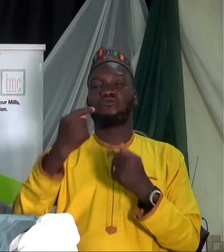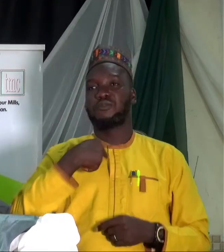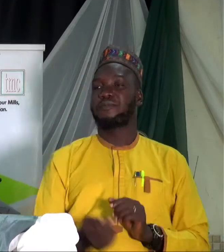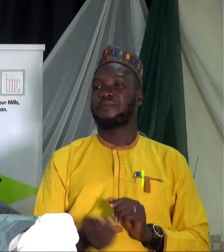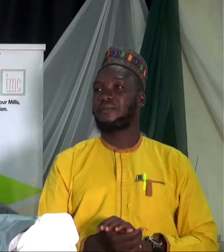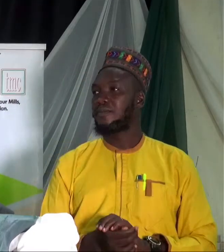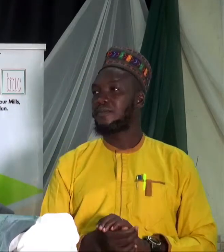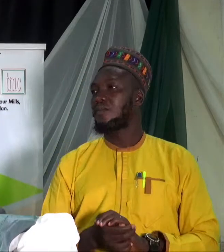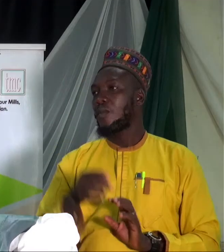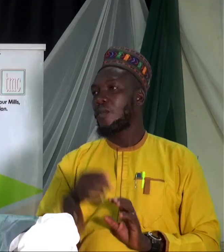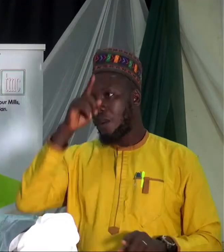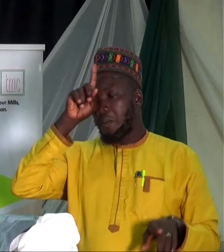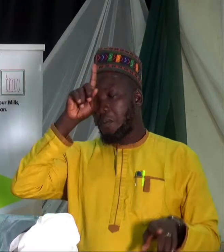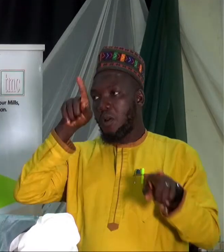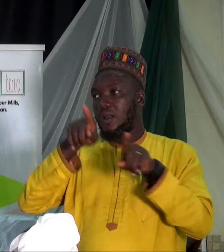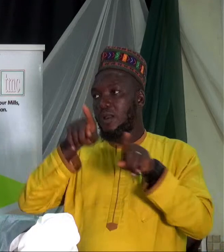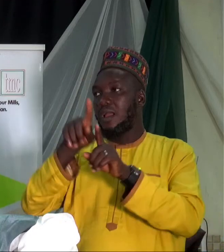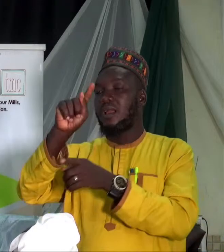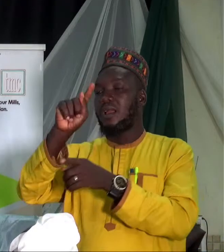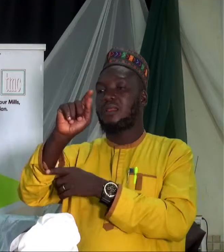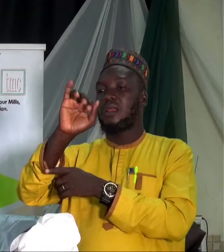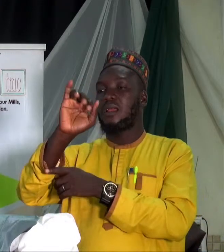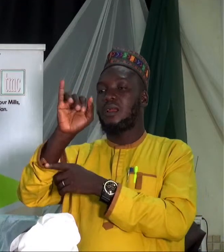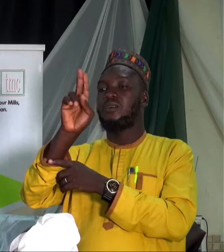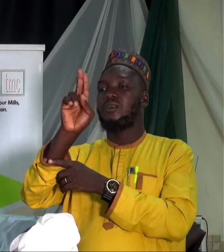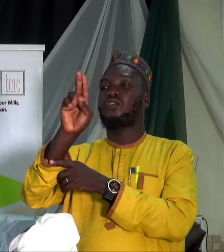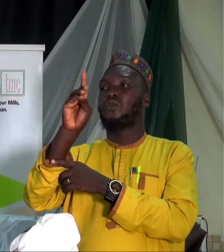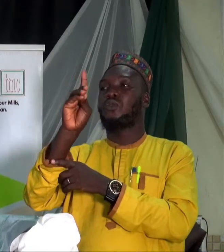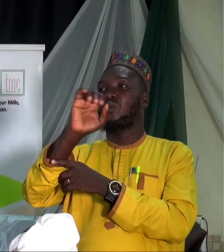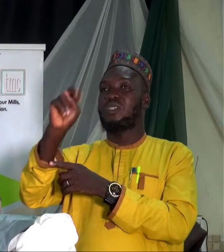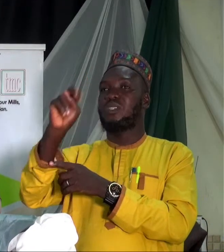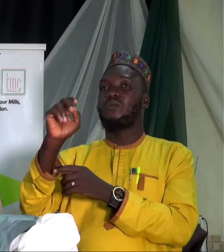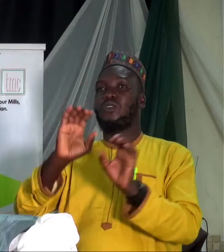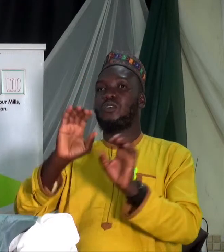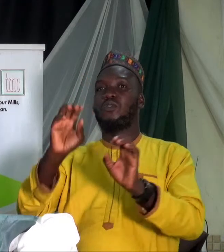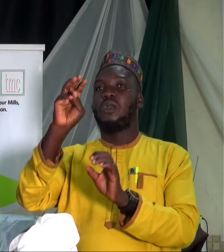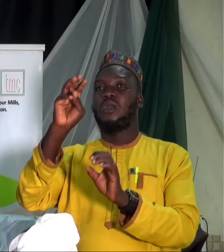brother judin ajoro on mss ni